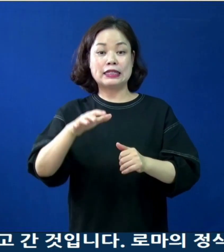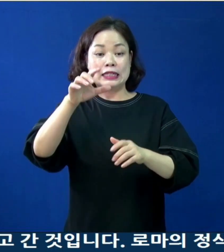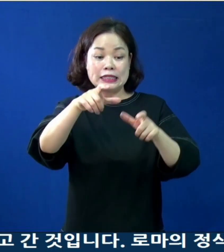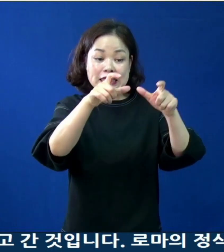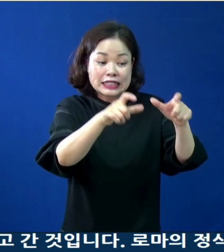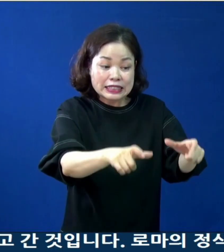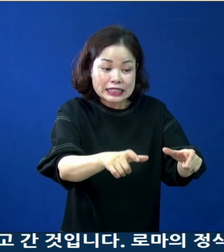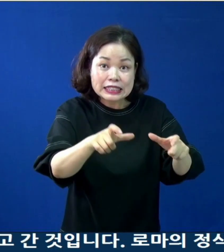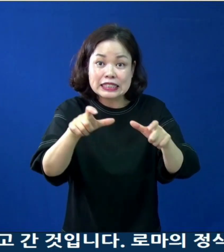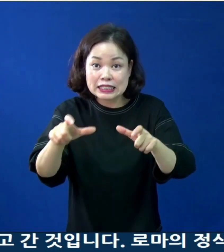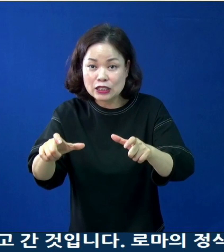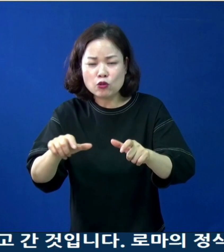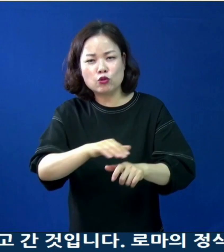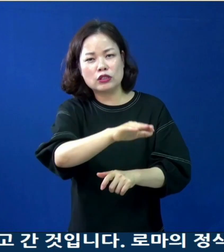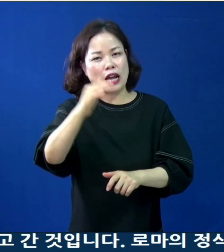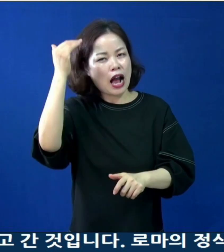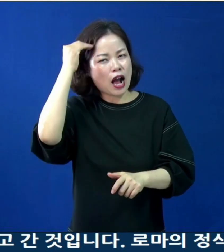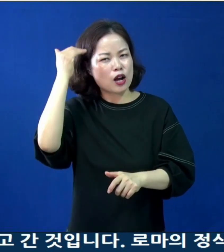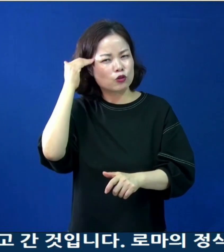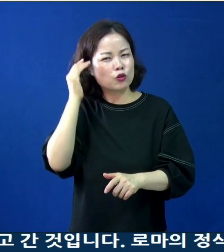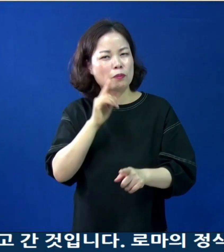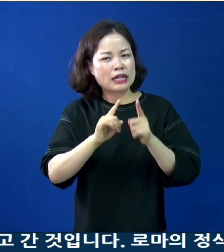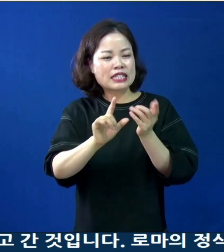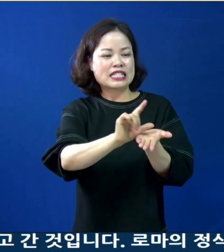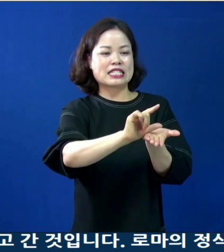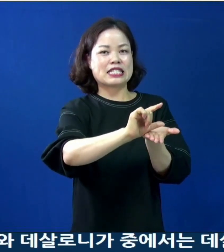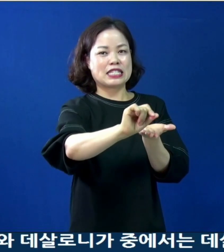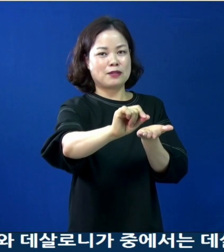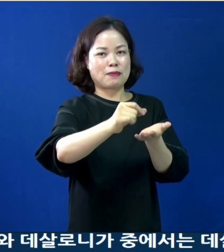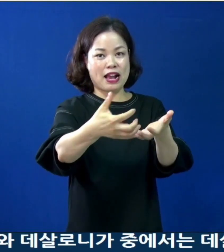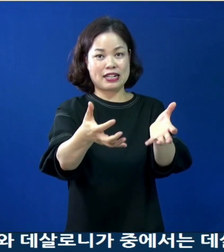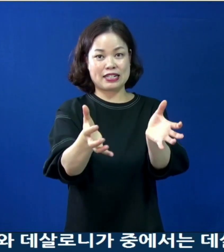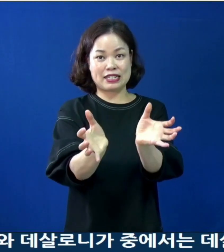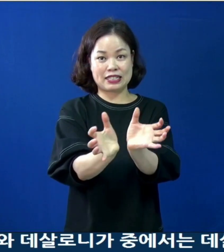지역 관직입니다. 아마 우리로 말하면